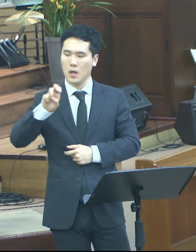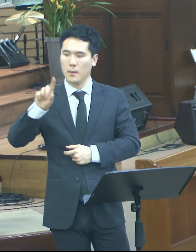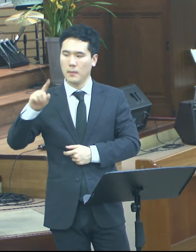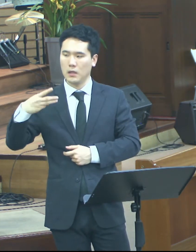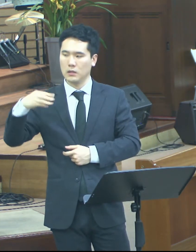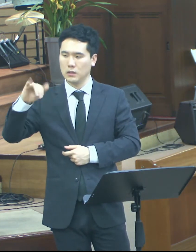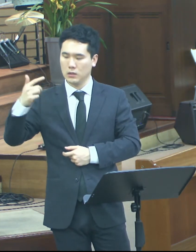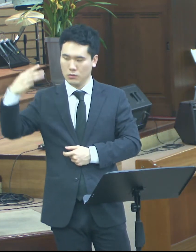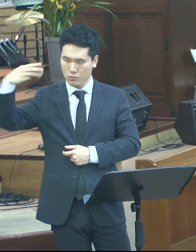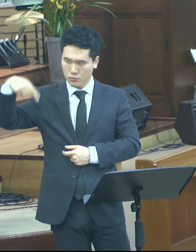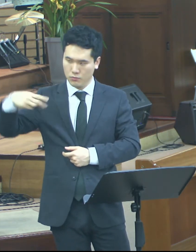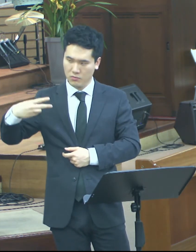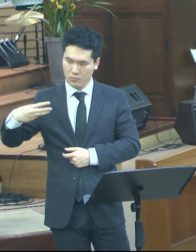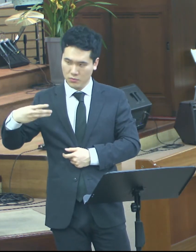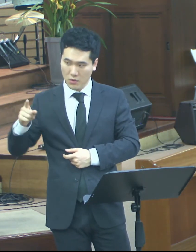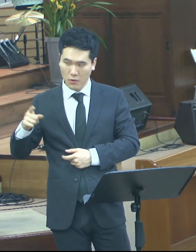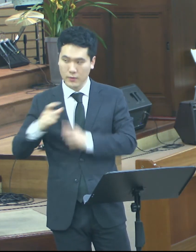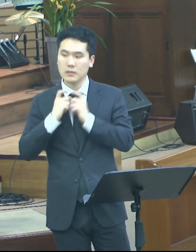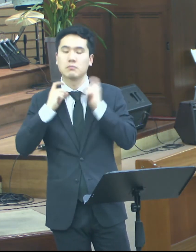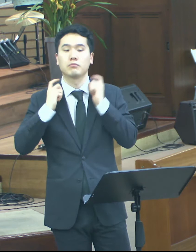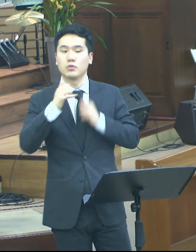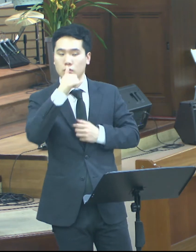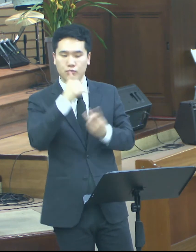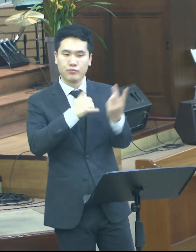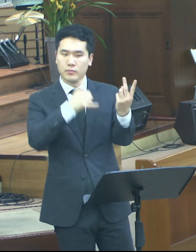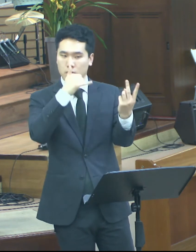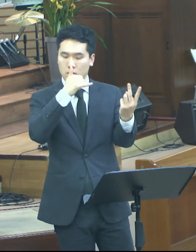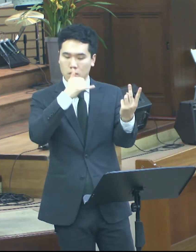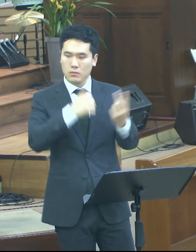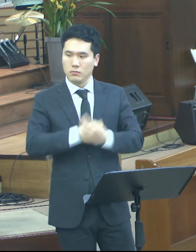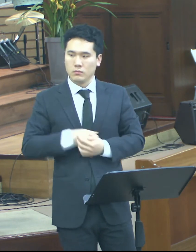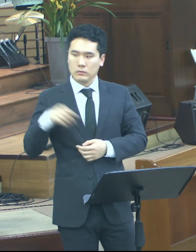존 태칠은 면죄부 판매 1위를 했던